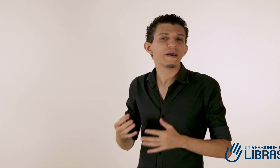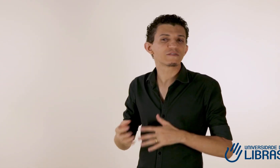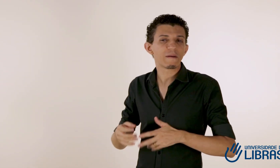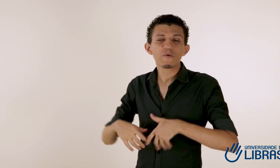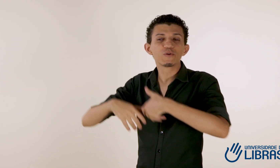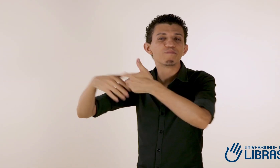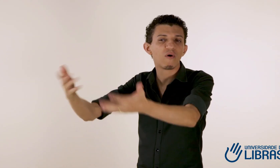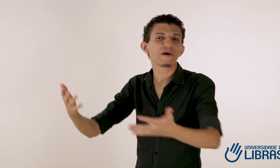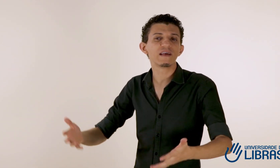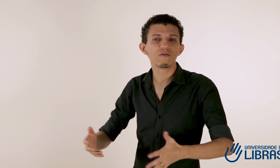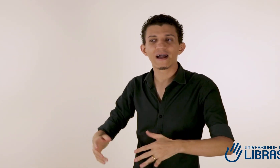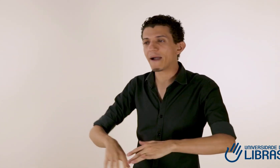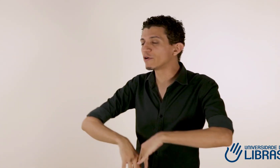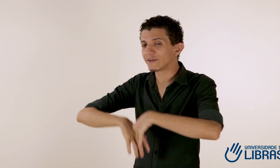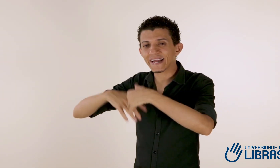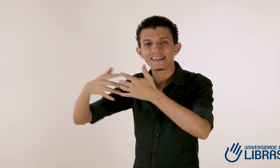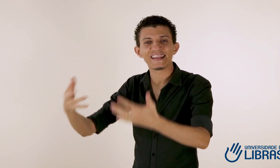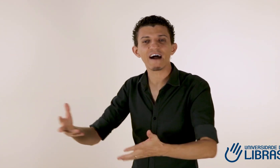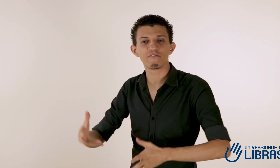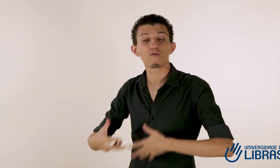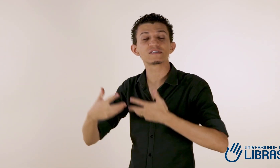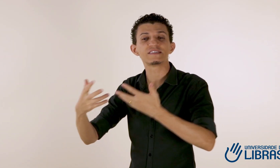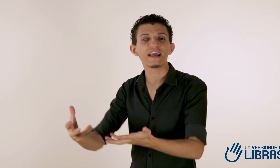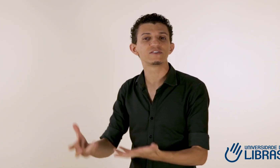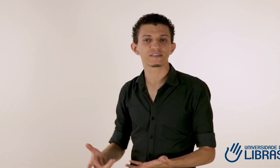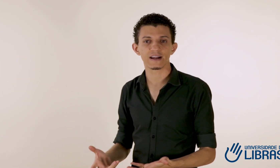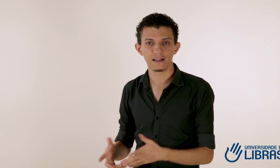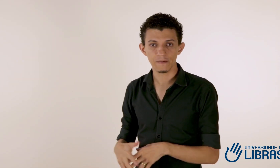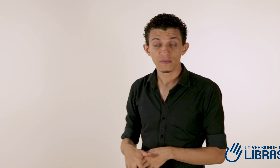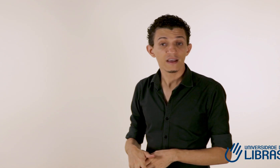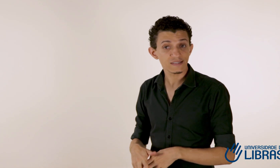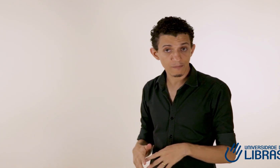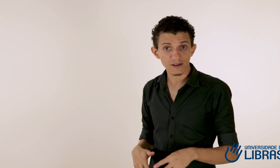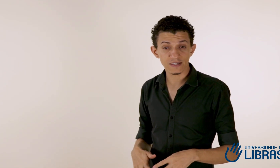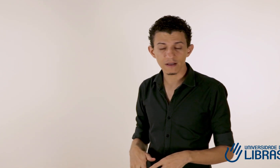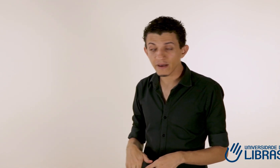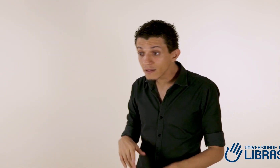mesmo, é muito bom aquele lugar, é muito agradável, gostei de estar ali. E você pode dizer também